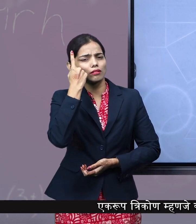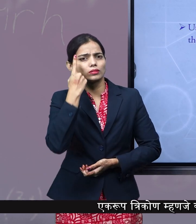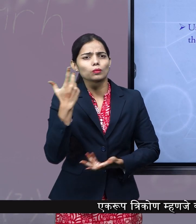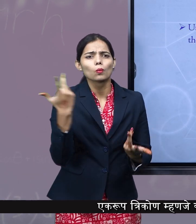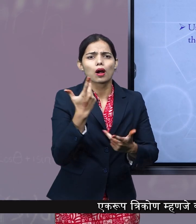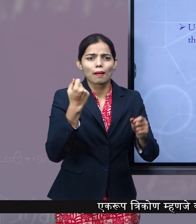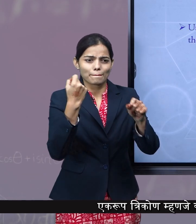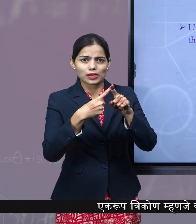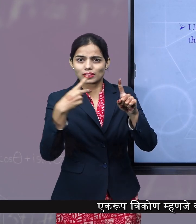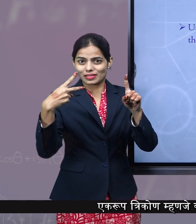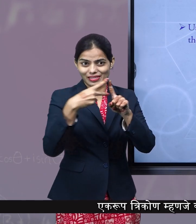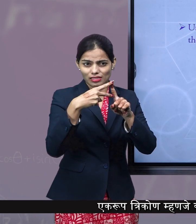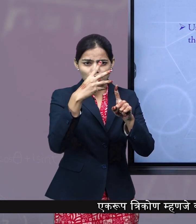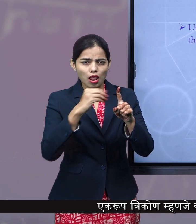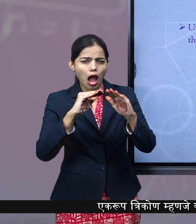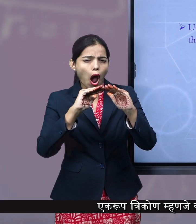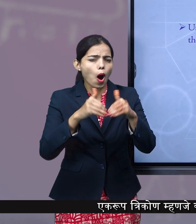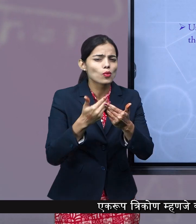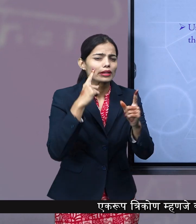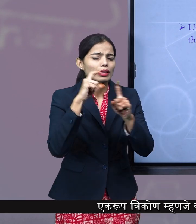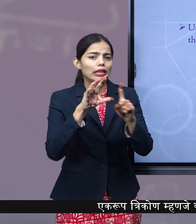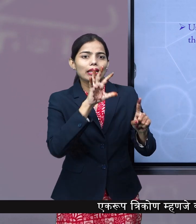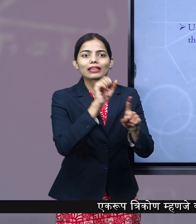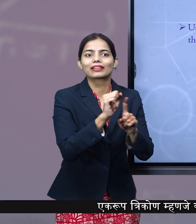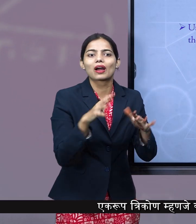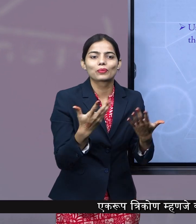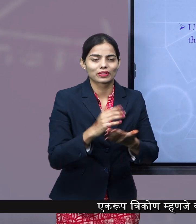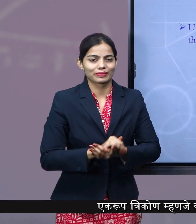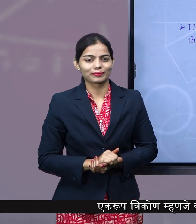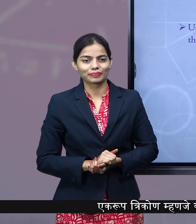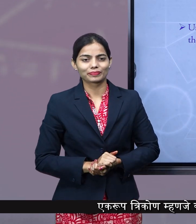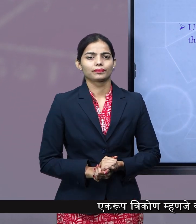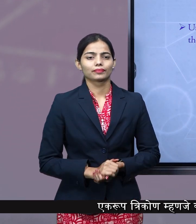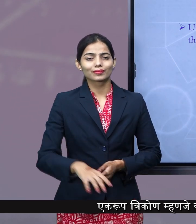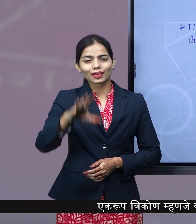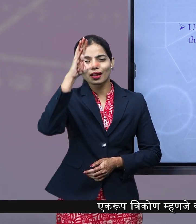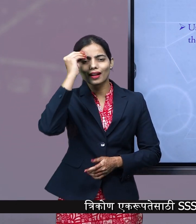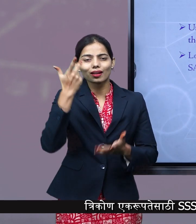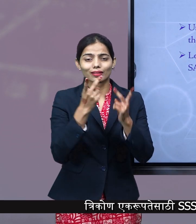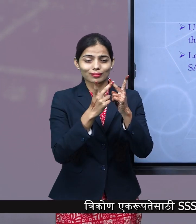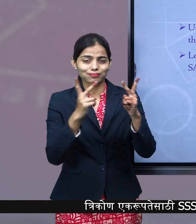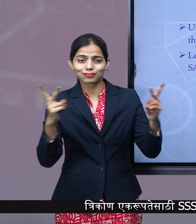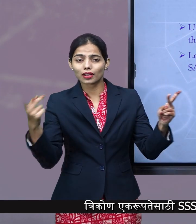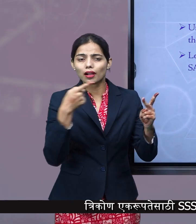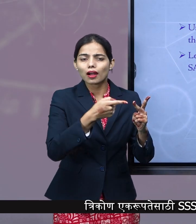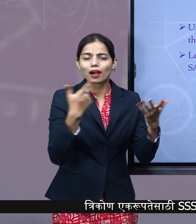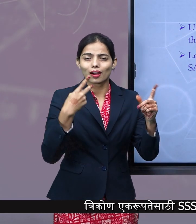एकरूप त्रिकोण म्हणजे काय आणि ते कसे ओळखले जाईल हे समजून घ्या. त्रिकोण